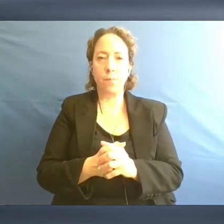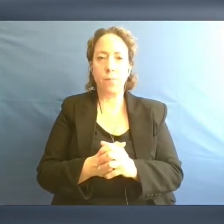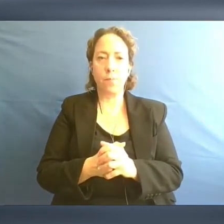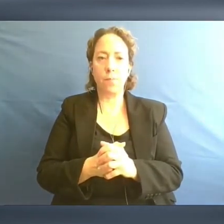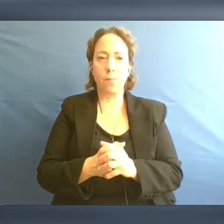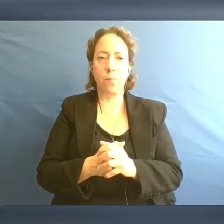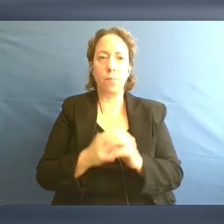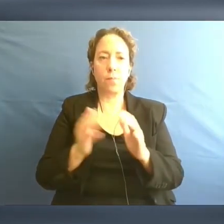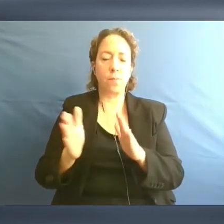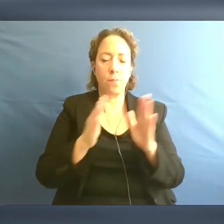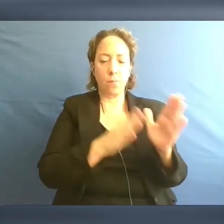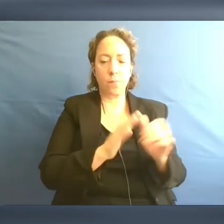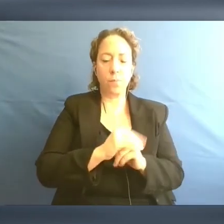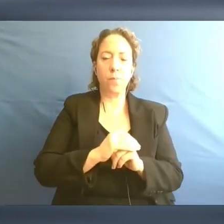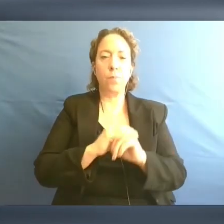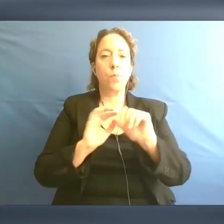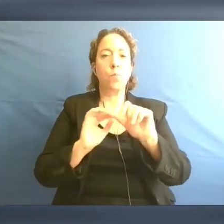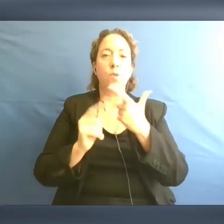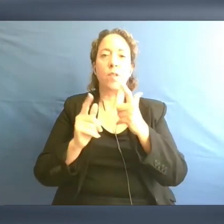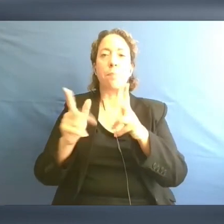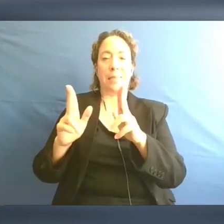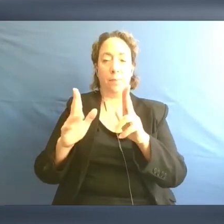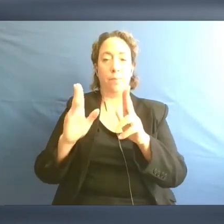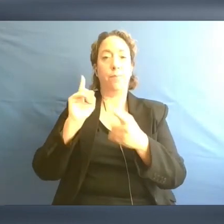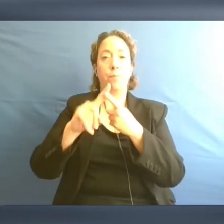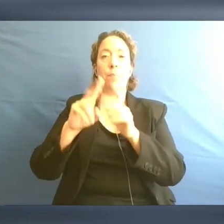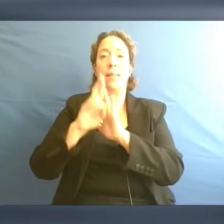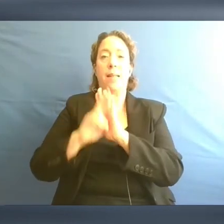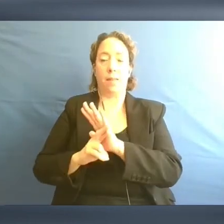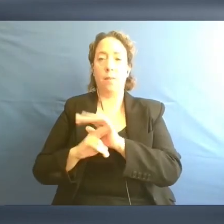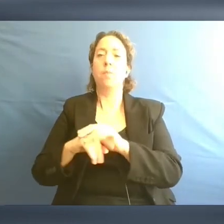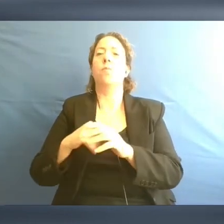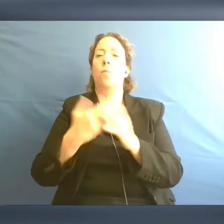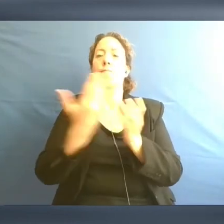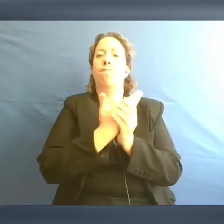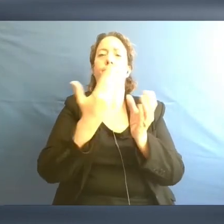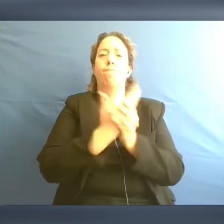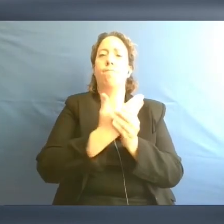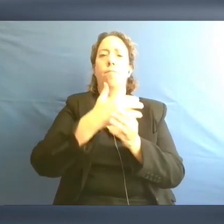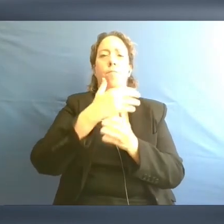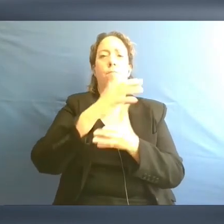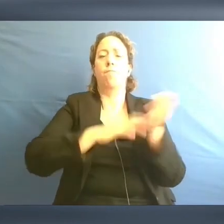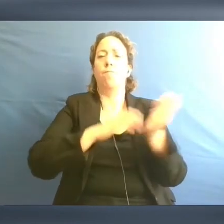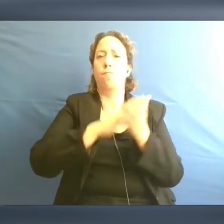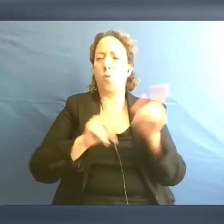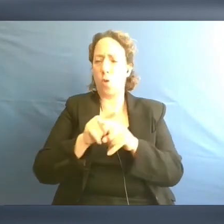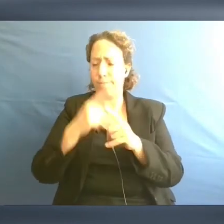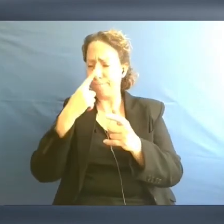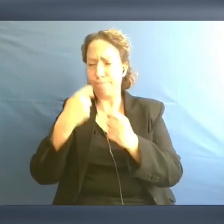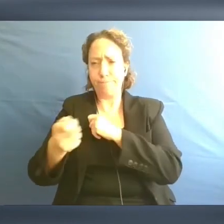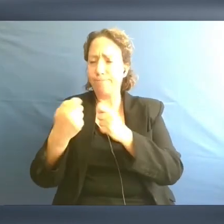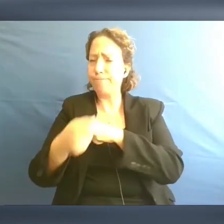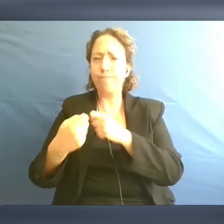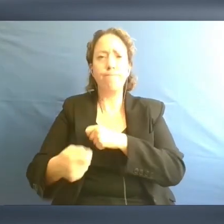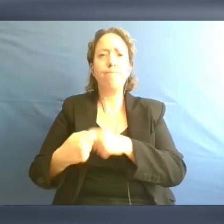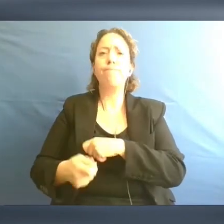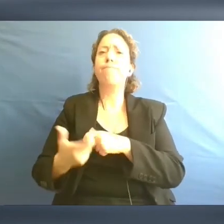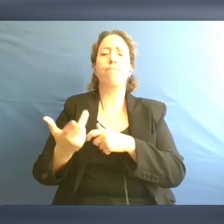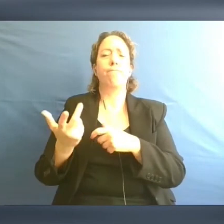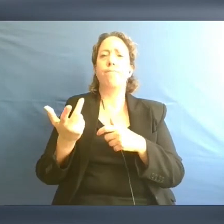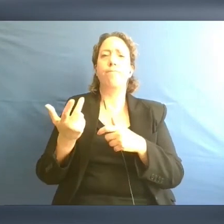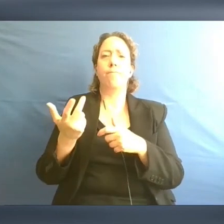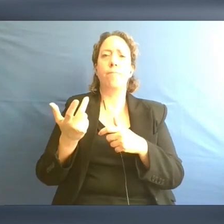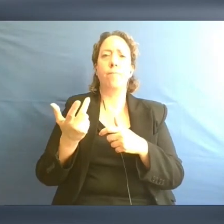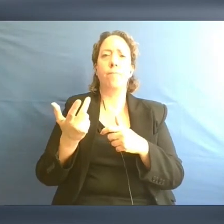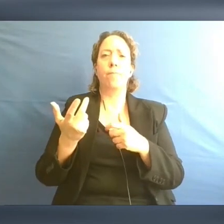Deuxième partie dans les règles, c'est une documentation des incohérences. Donc il y a des incohérences entre